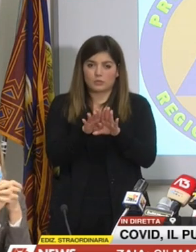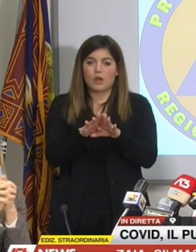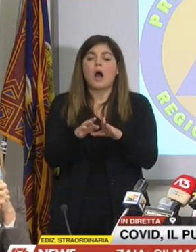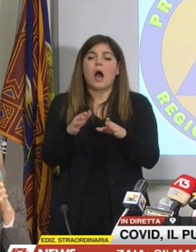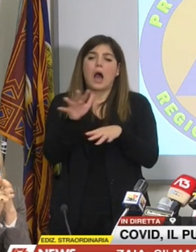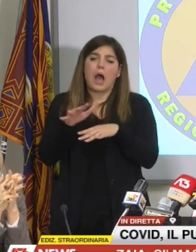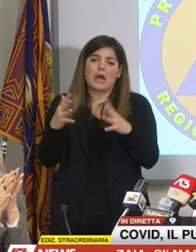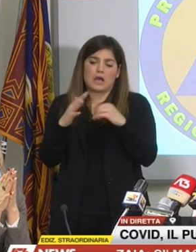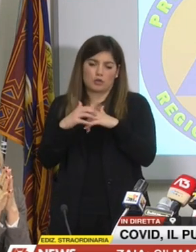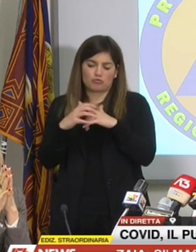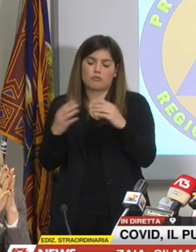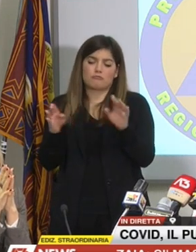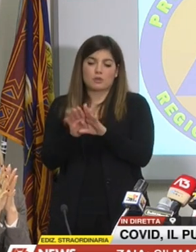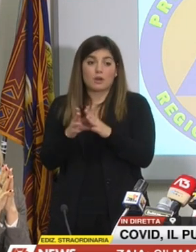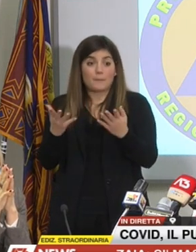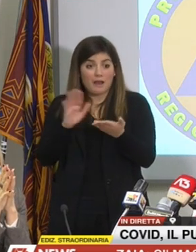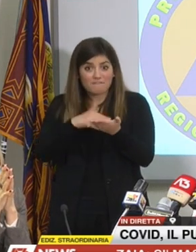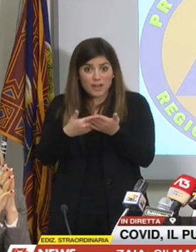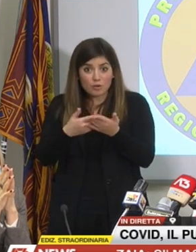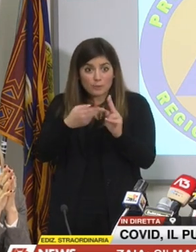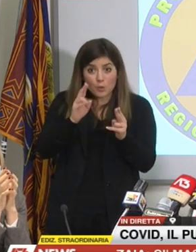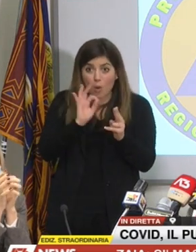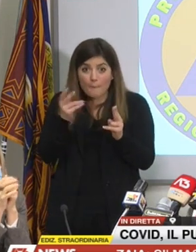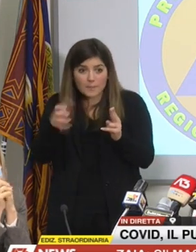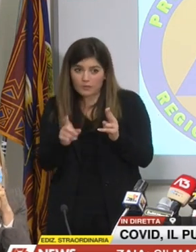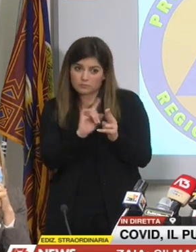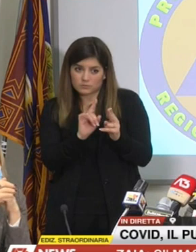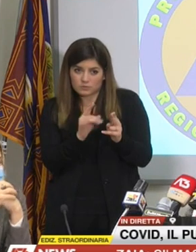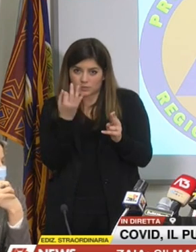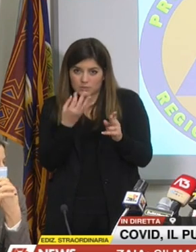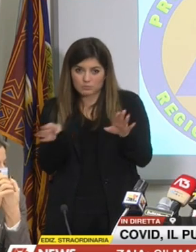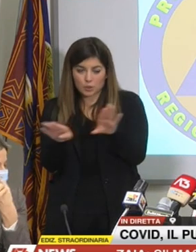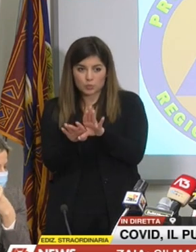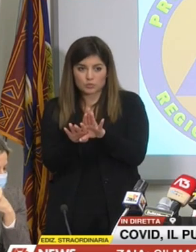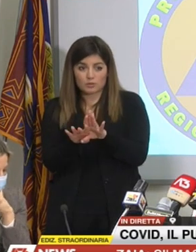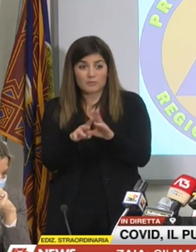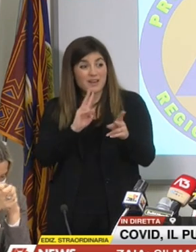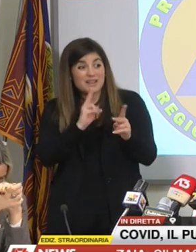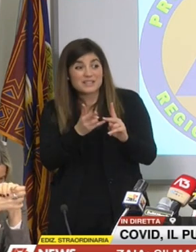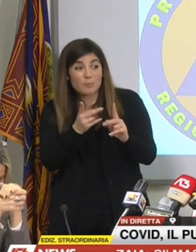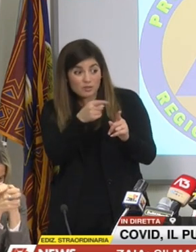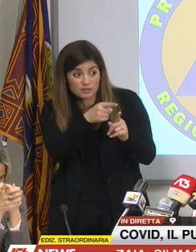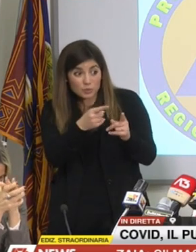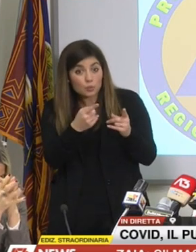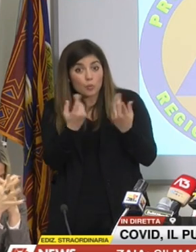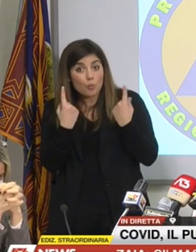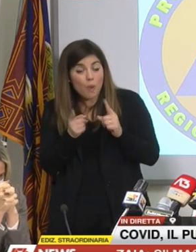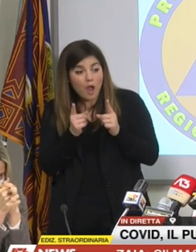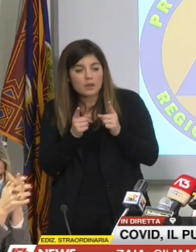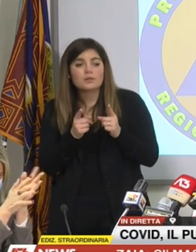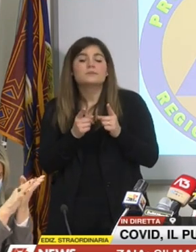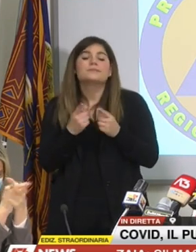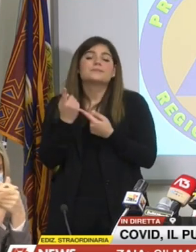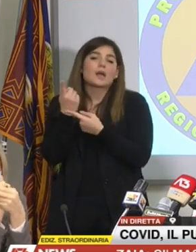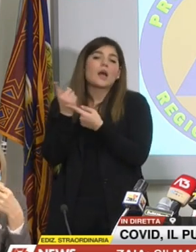vale di più o di meno. E su questo che risposta ha avuto? Se ha avuto una risposta? Ma è che ci stanno